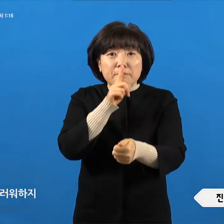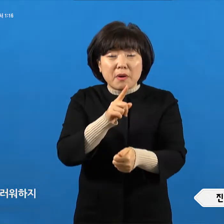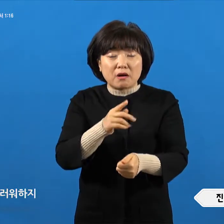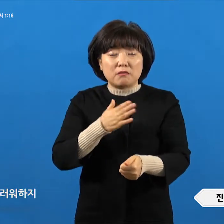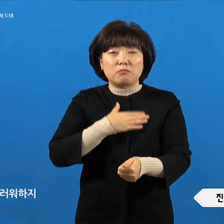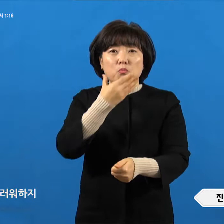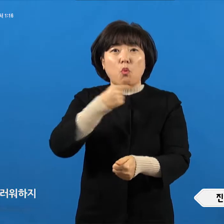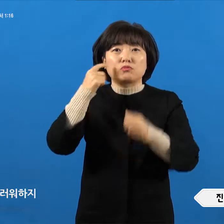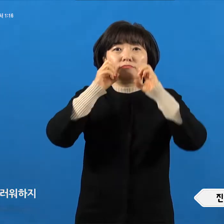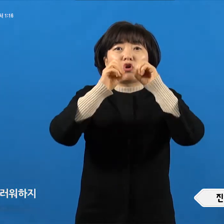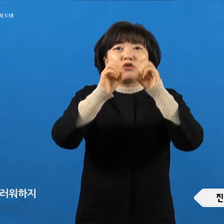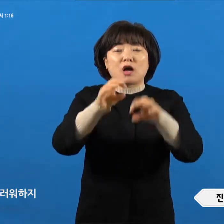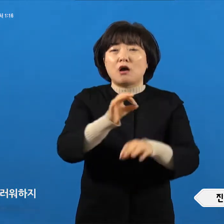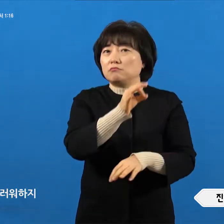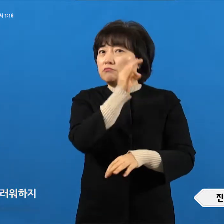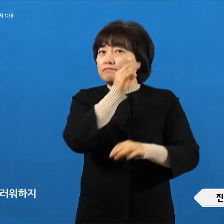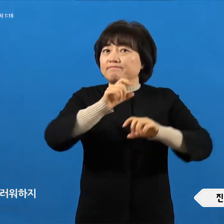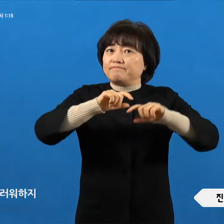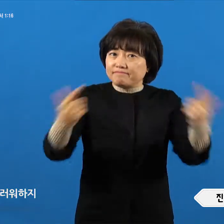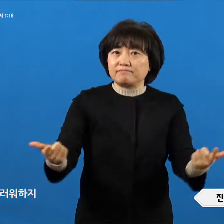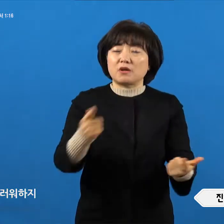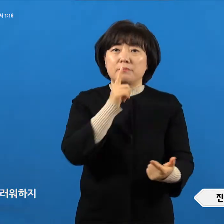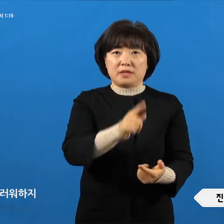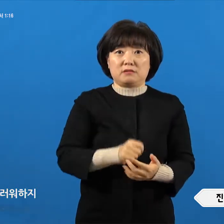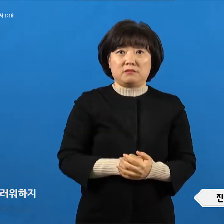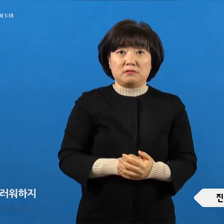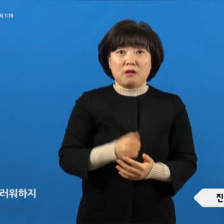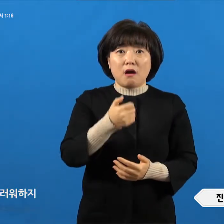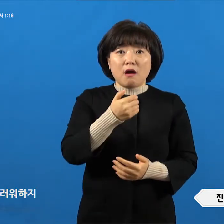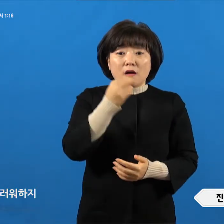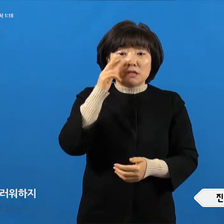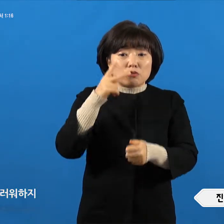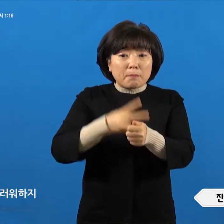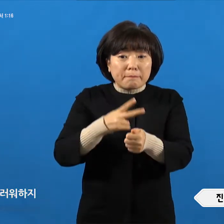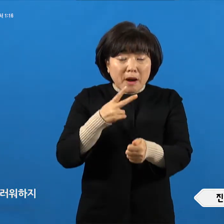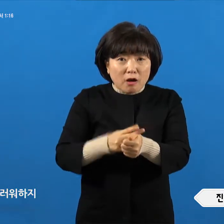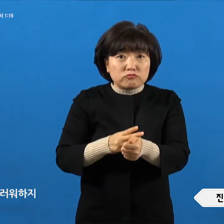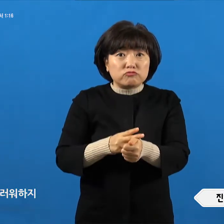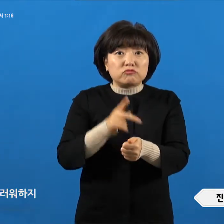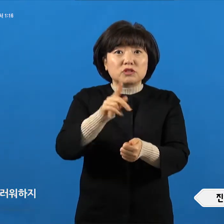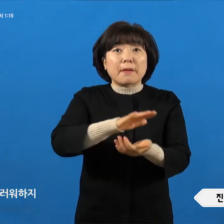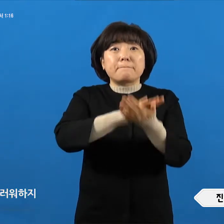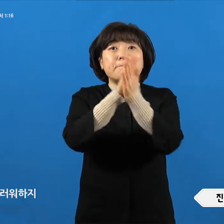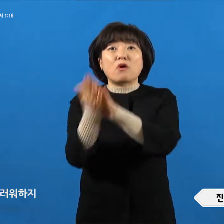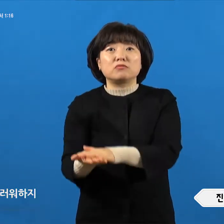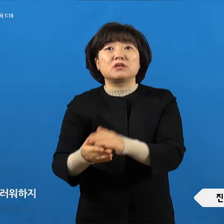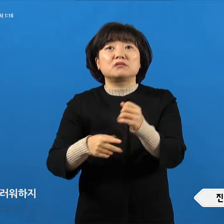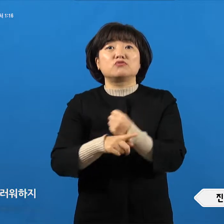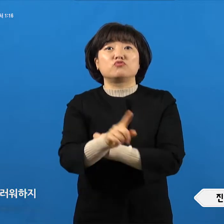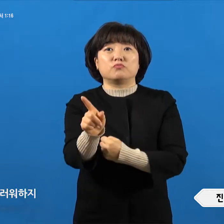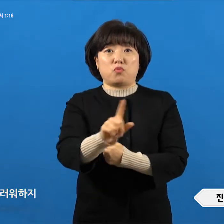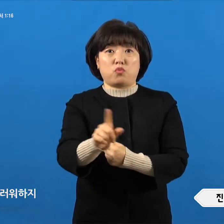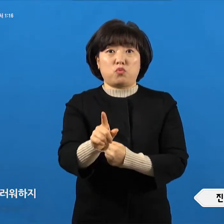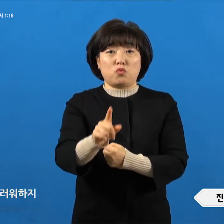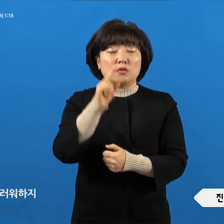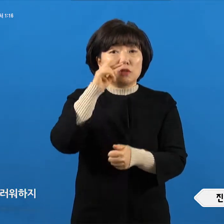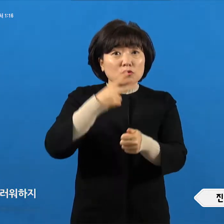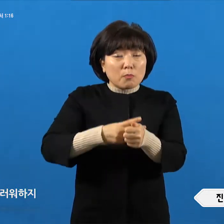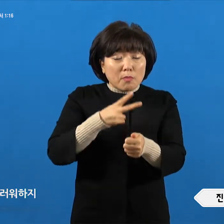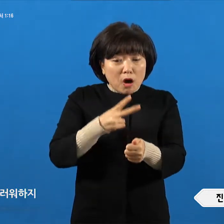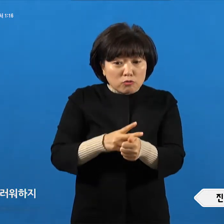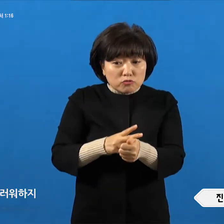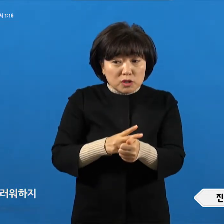부끄러워하지 아니한다고. 무엇이 바울에게 이런 변화를 가져왔습니까? 무엇이 바울에게 이런